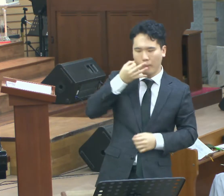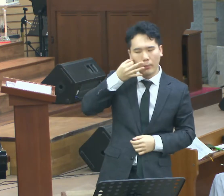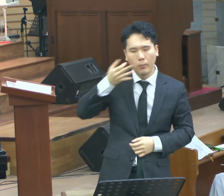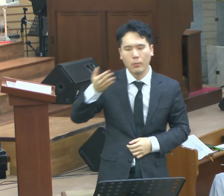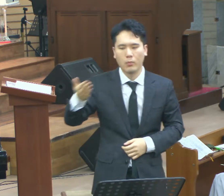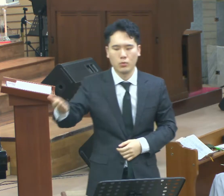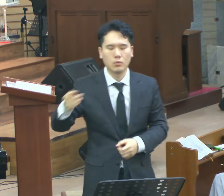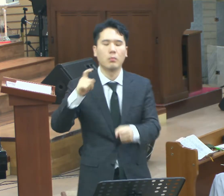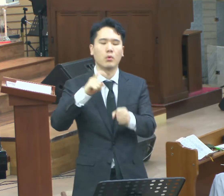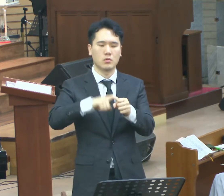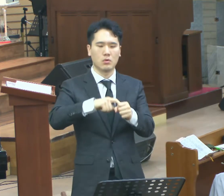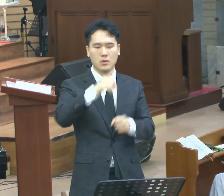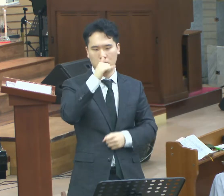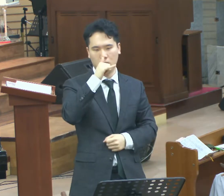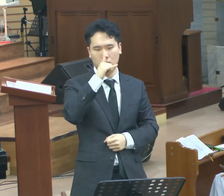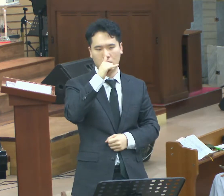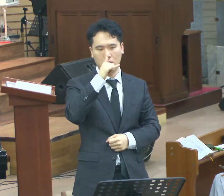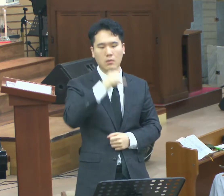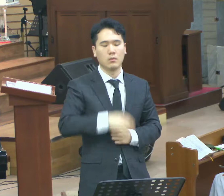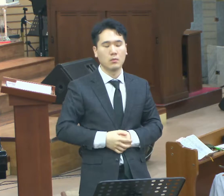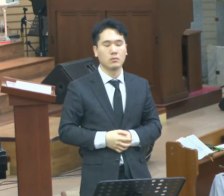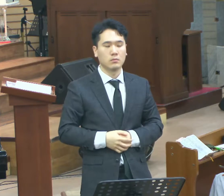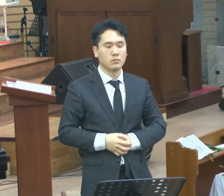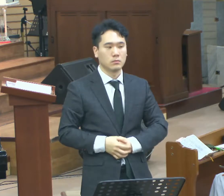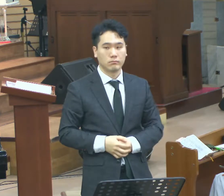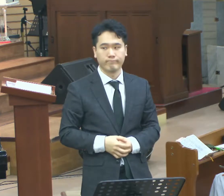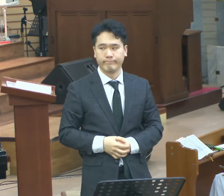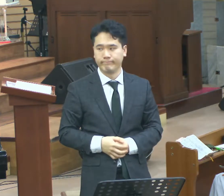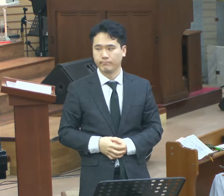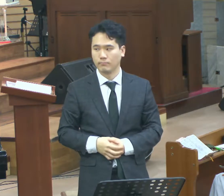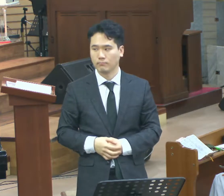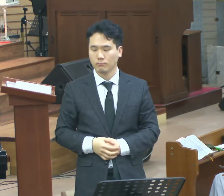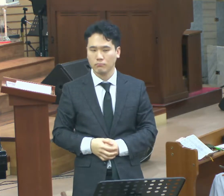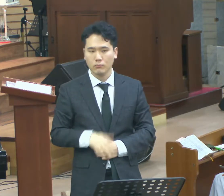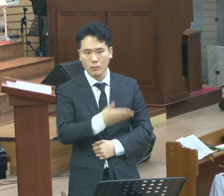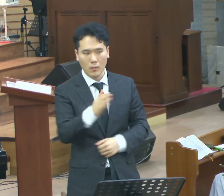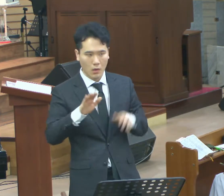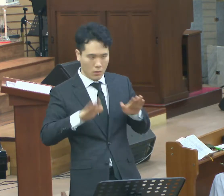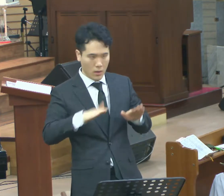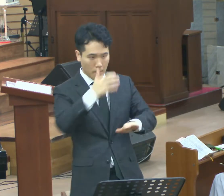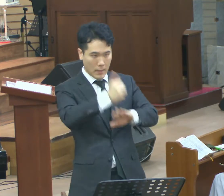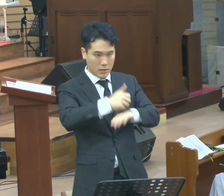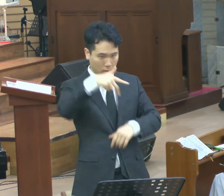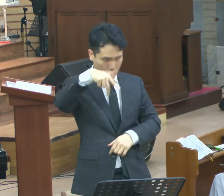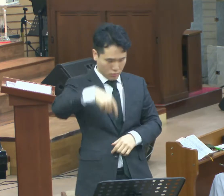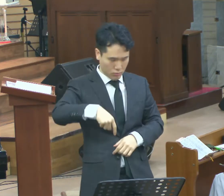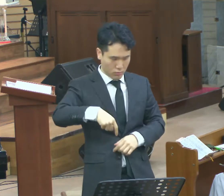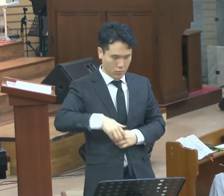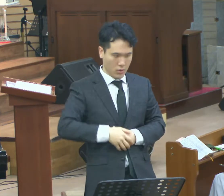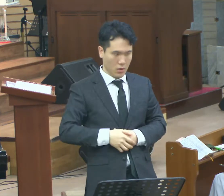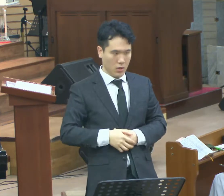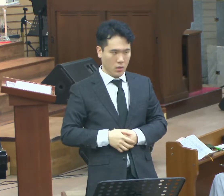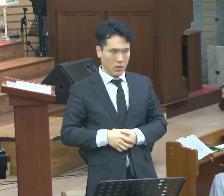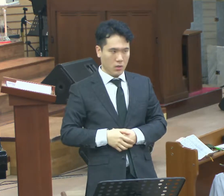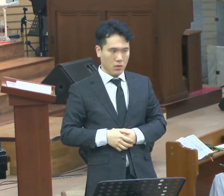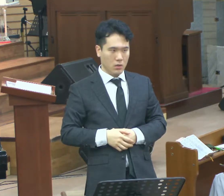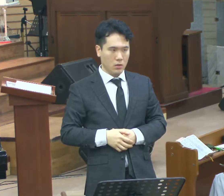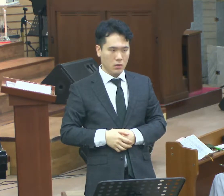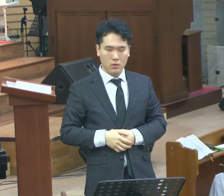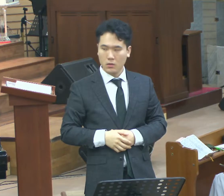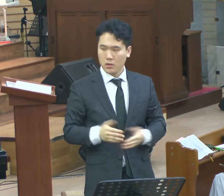이제 이번 달 마지막 주가 옥인교회 설립 70주년이 되는 해예요.